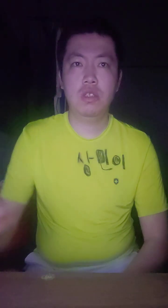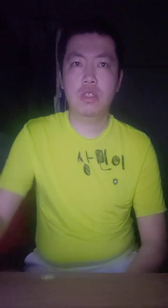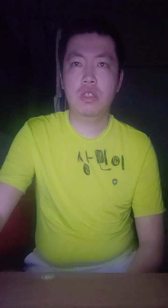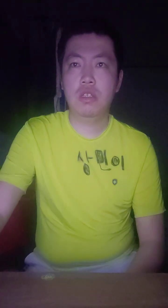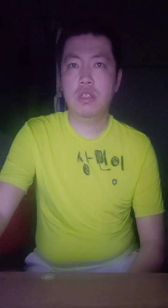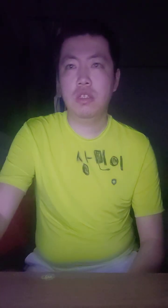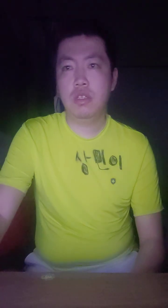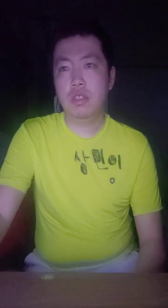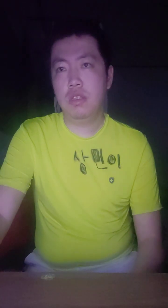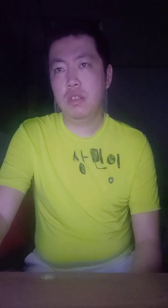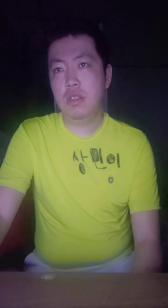서정입니다.